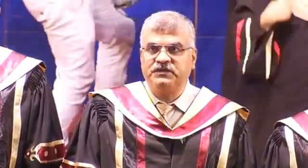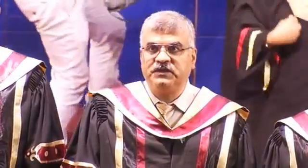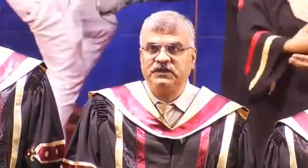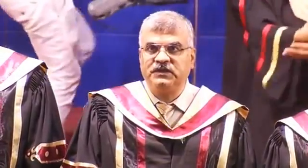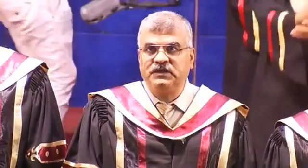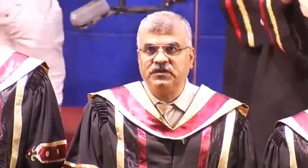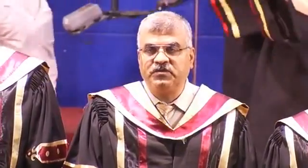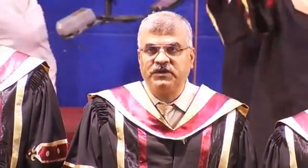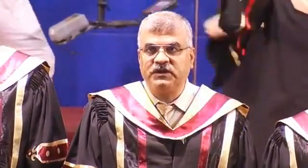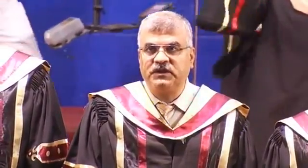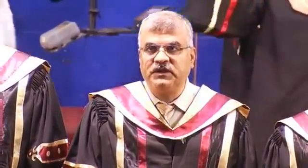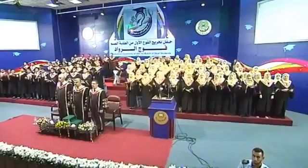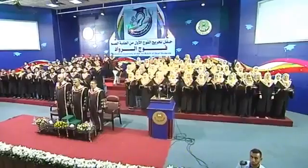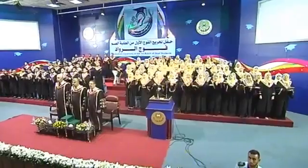نفديك بالنسم،